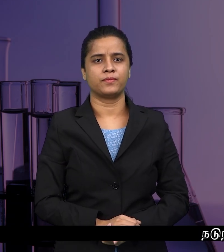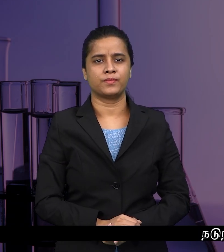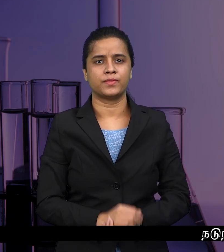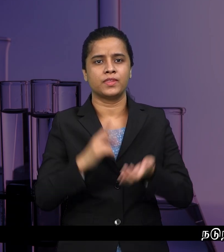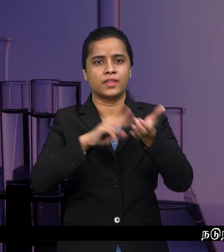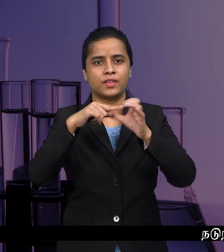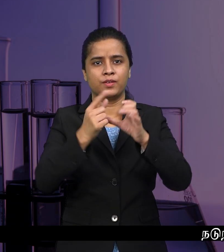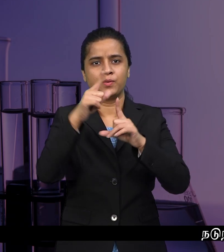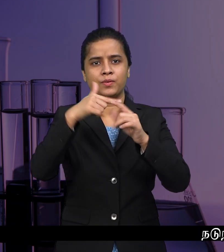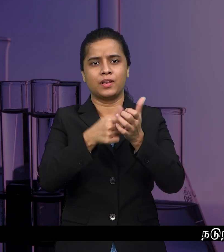நடுநிலைப்படுத்தல்,